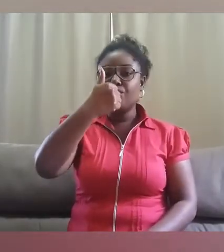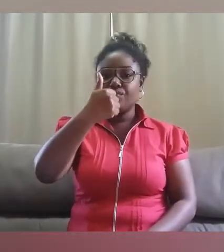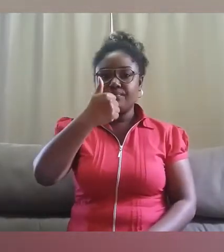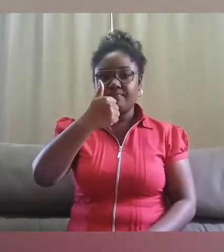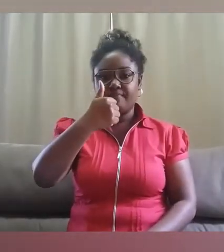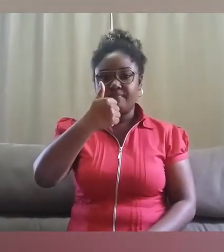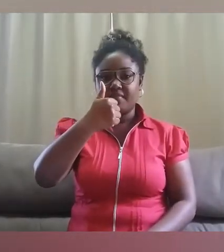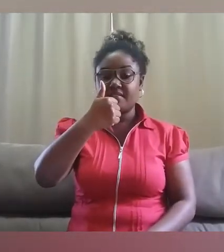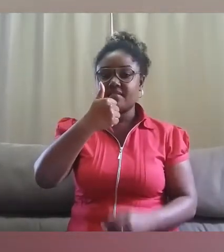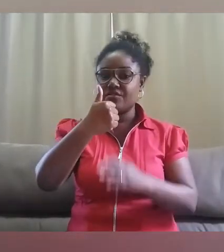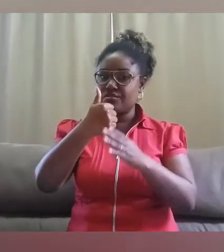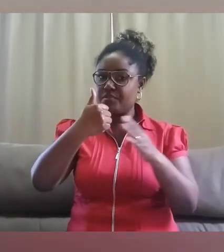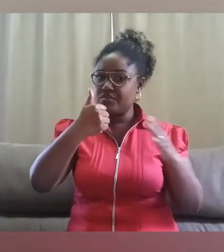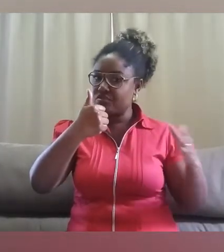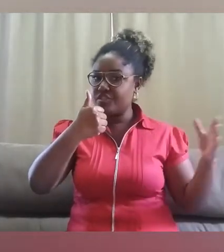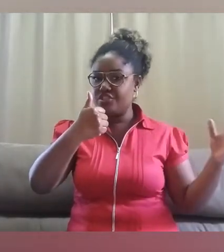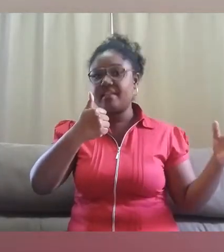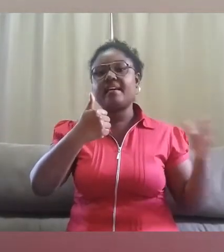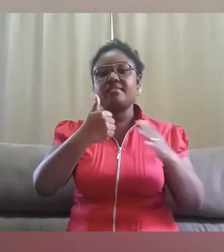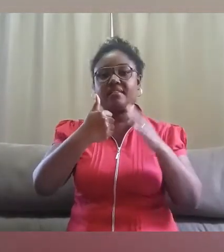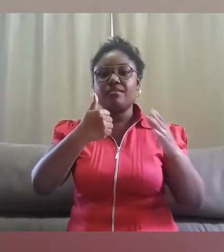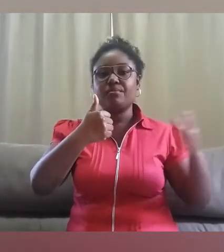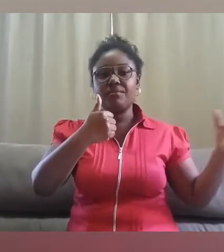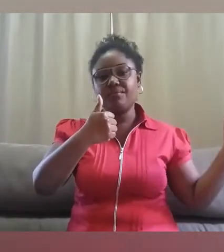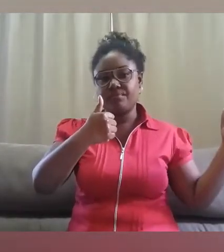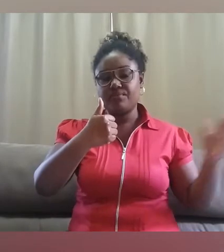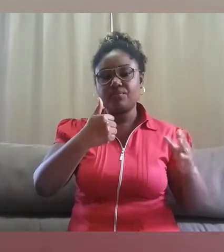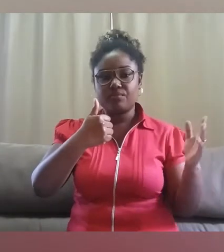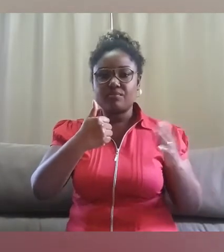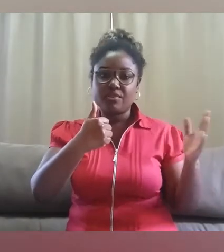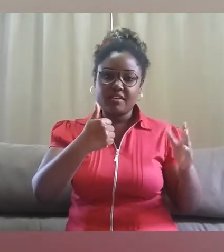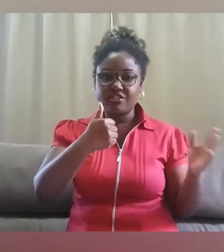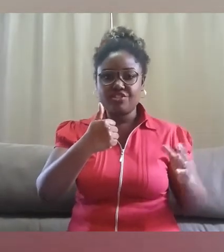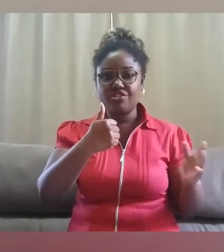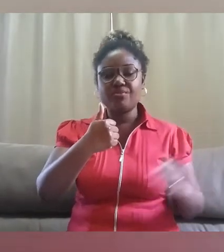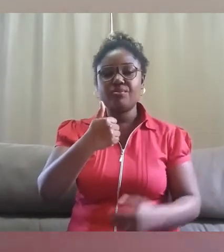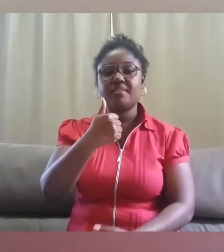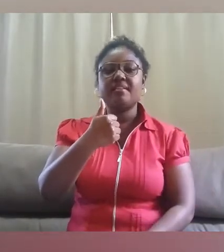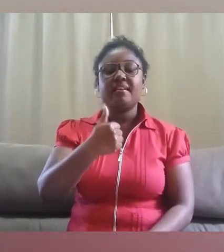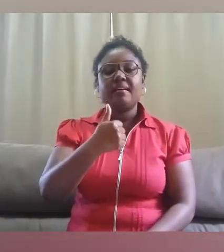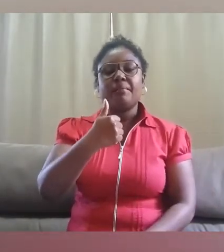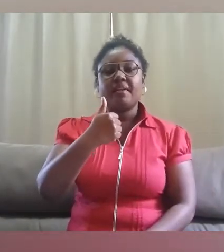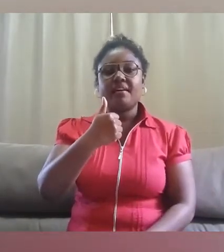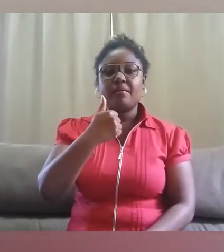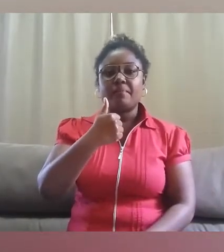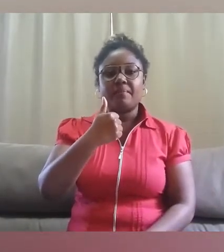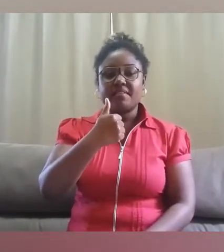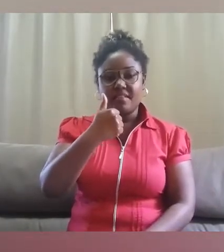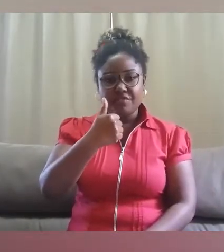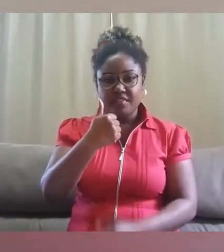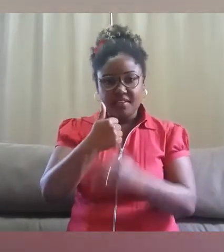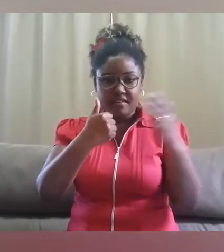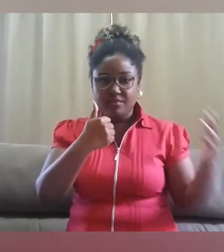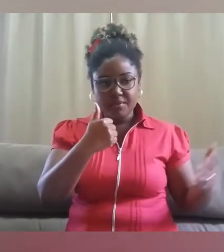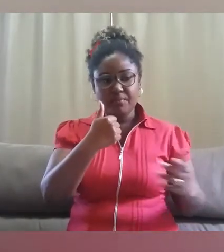1. Esses são os números ordinais, né? Número que a gente usa para se referir a uma